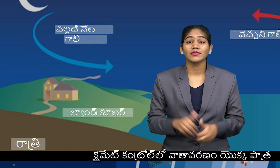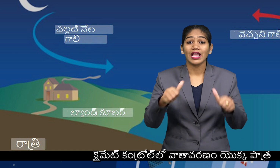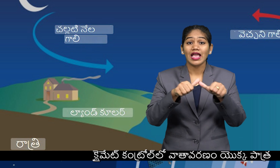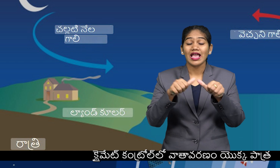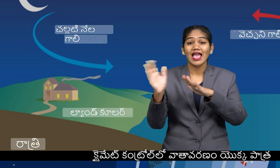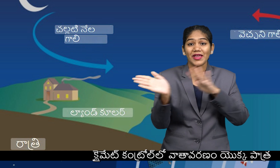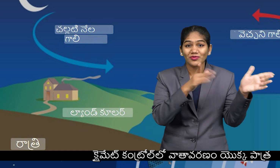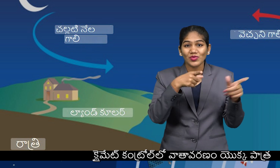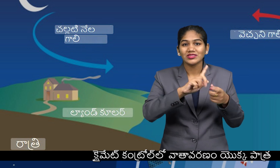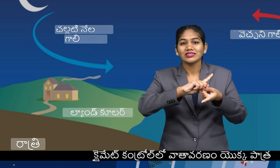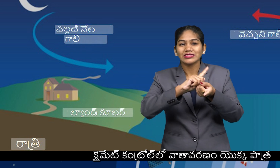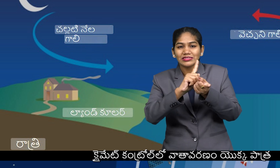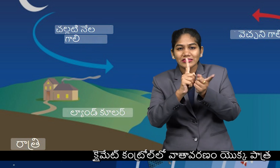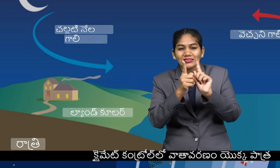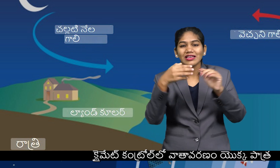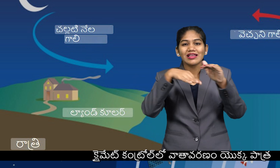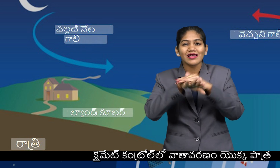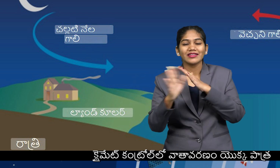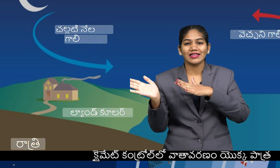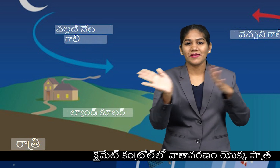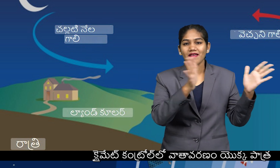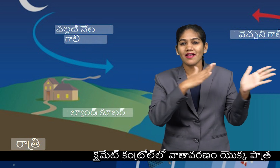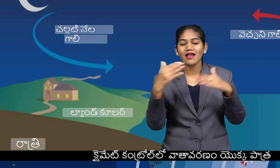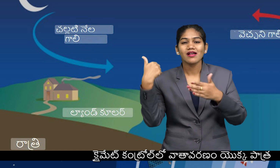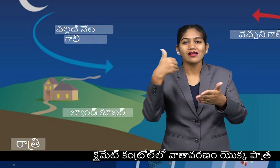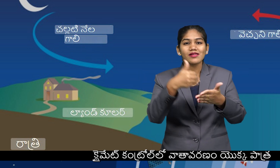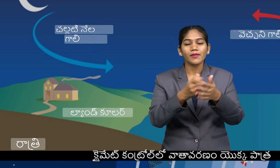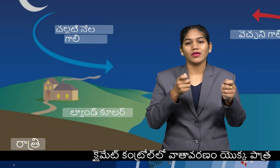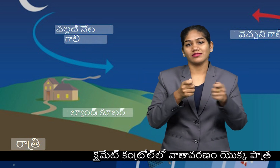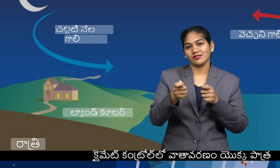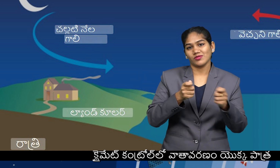క్లైమేట్ కంట్రోల్లో వాతావరణం యొక్క పాత్ర.